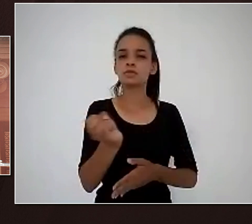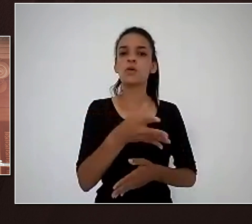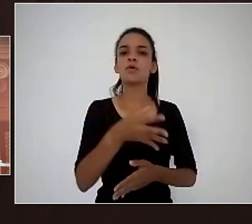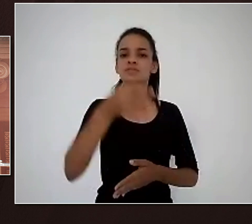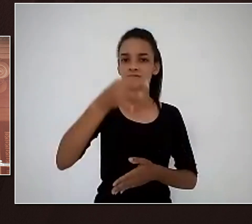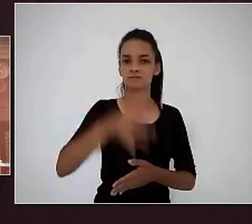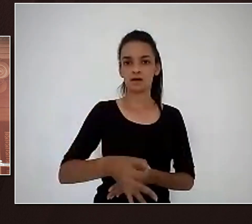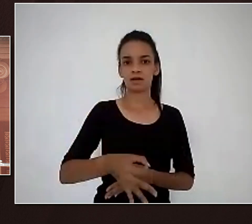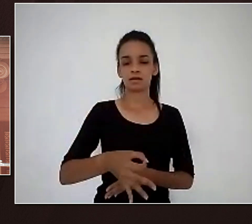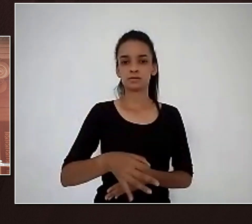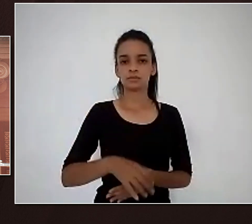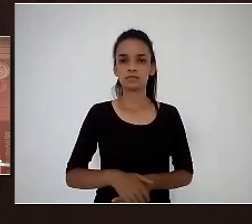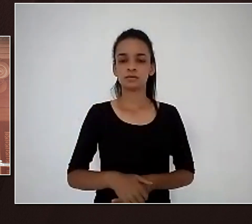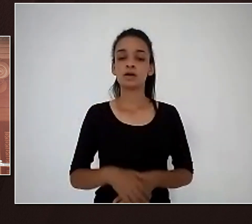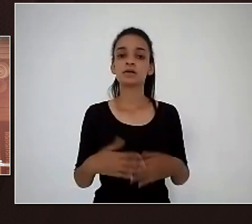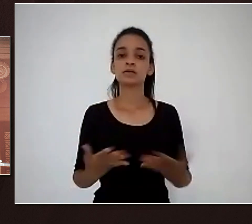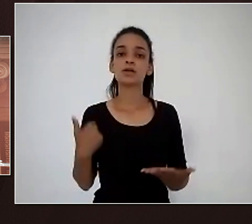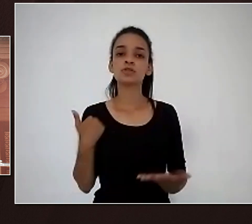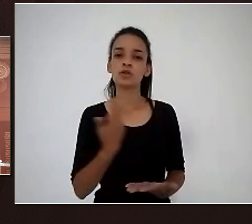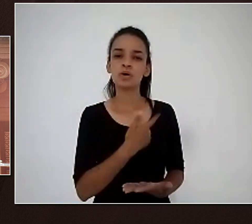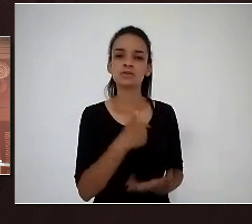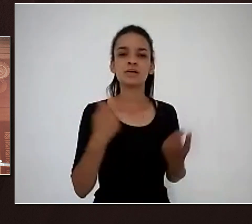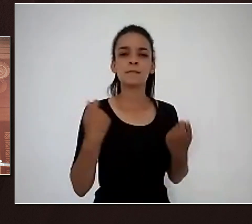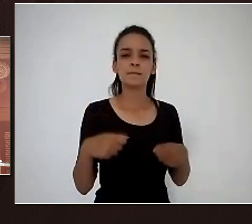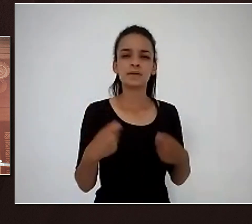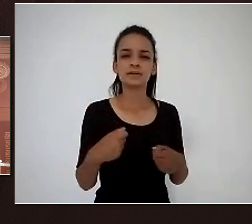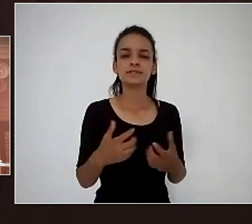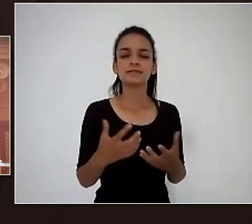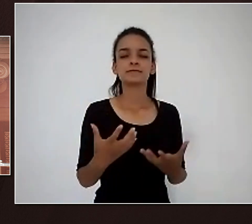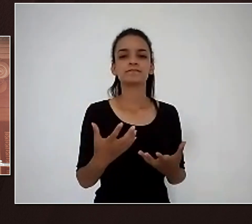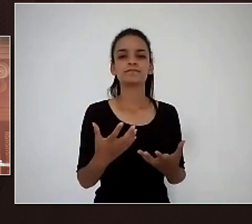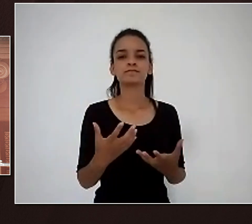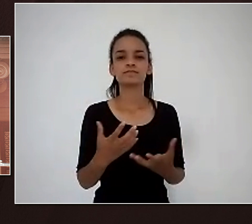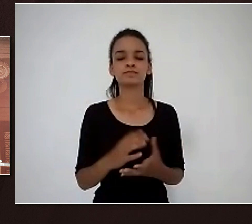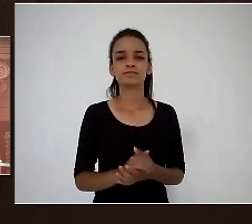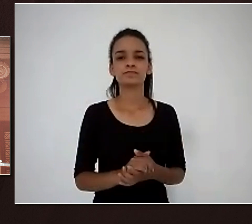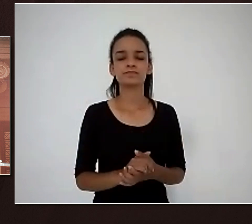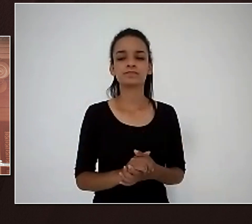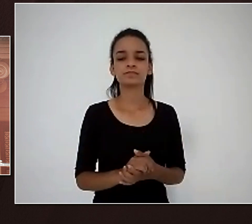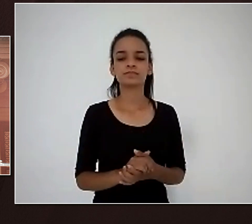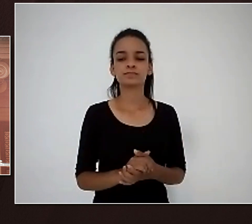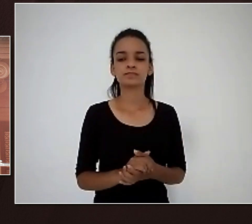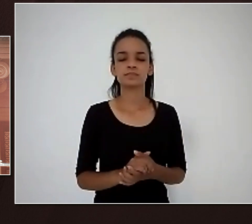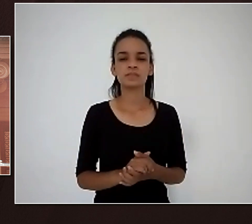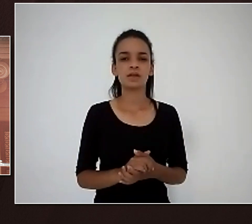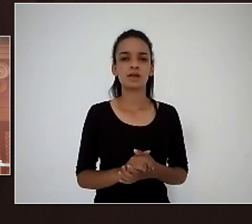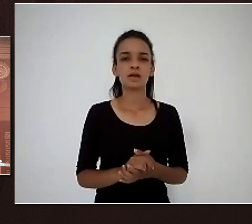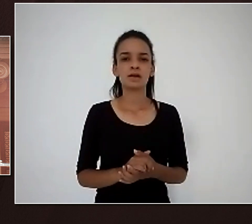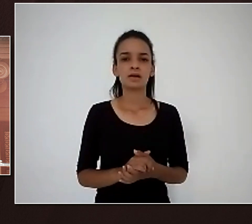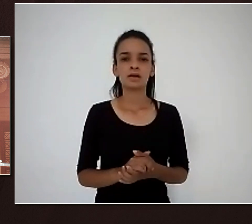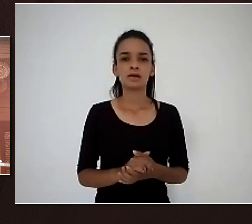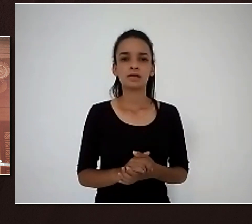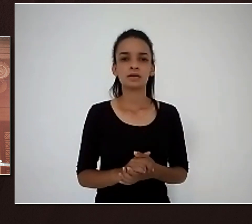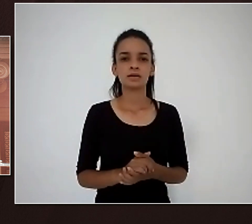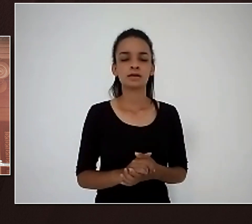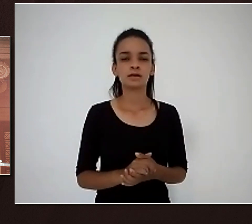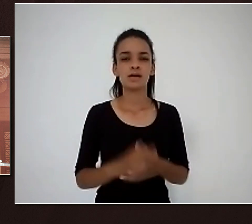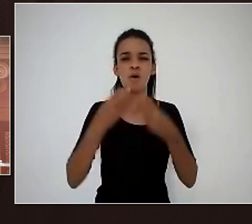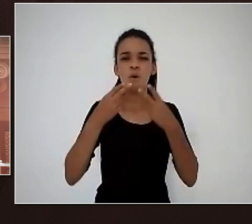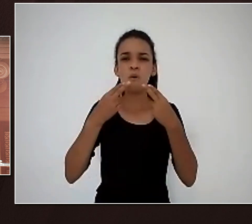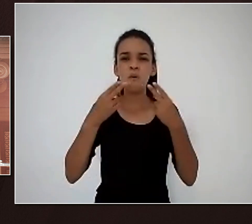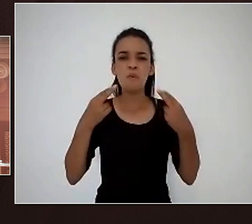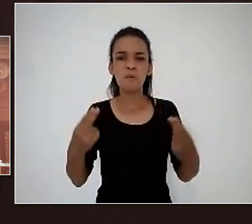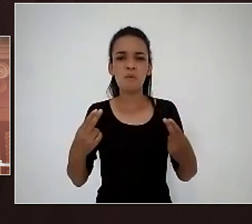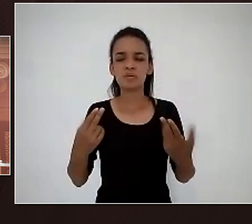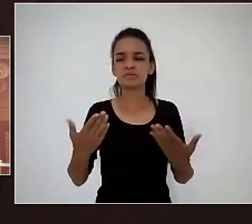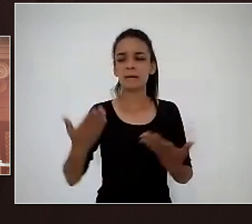apegarmos às coisas antigas, né, e a gente não deixar o Senhor nos levar com a palavra que Ele